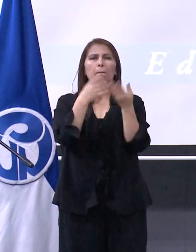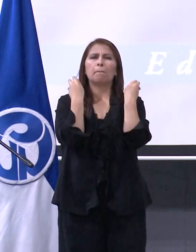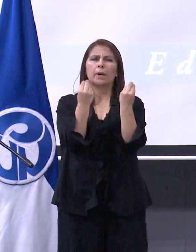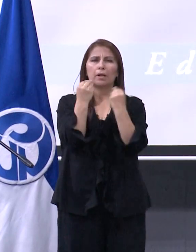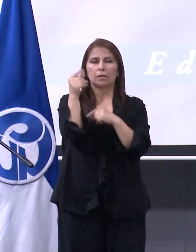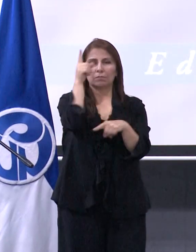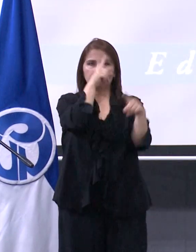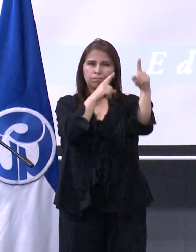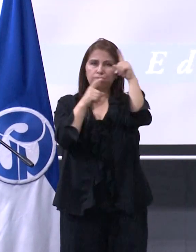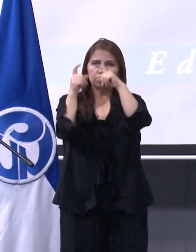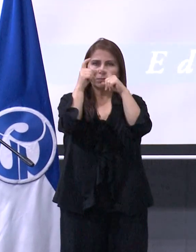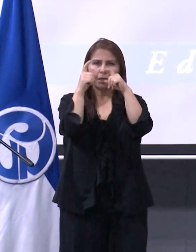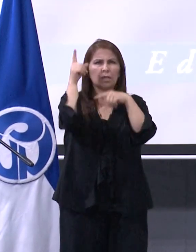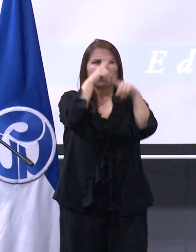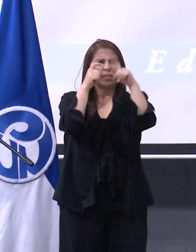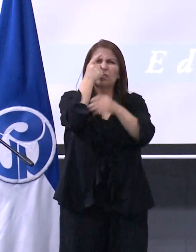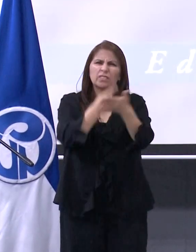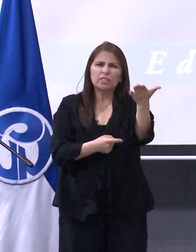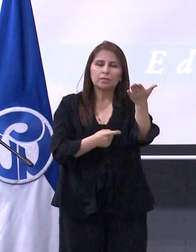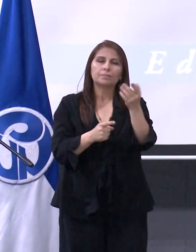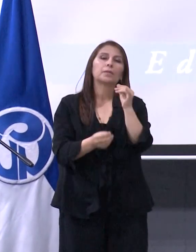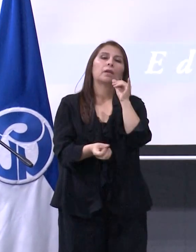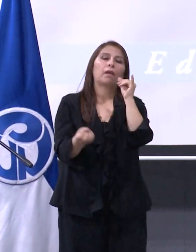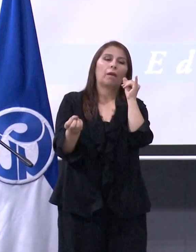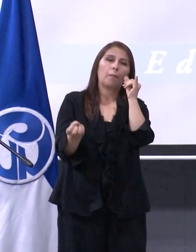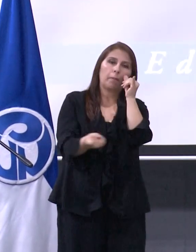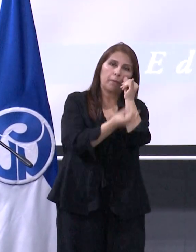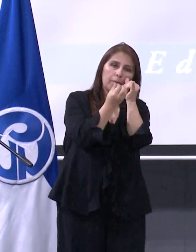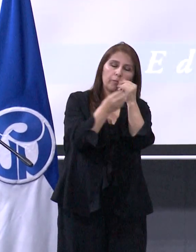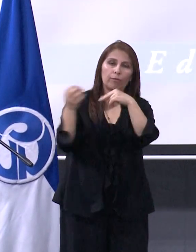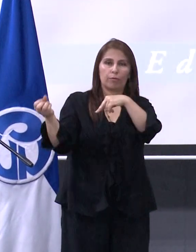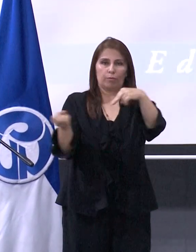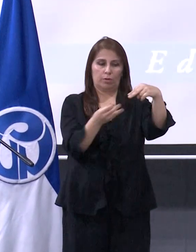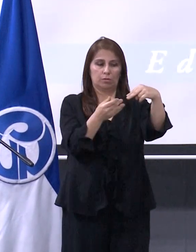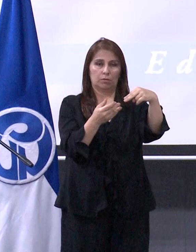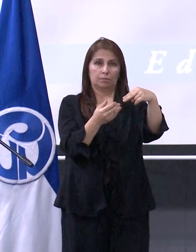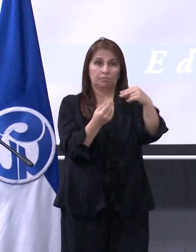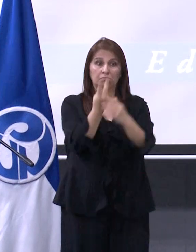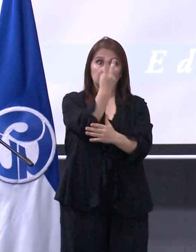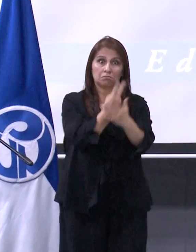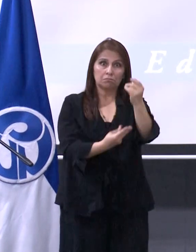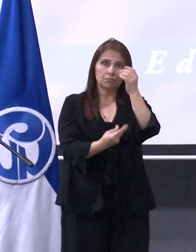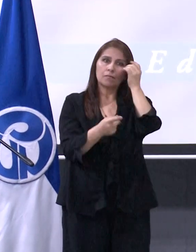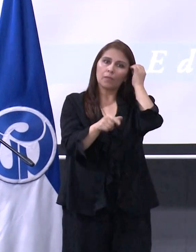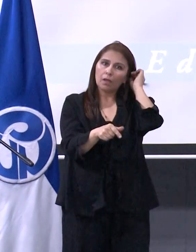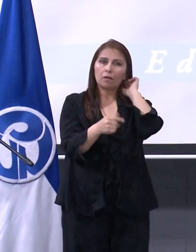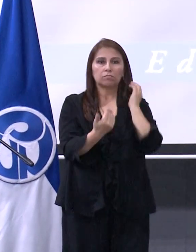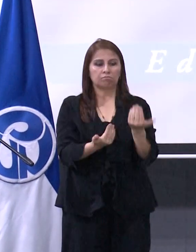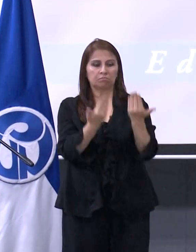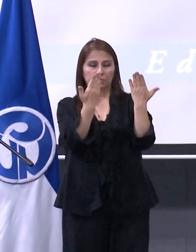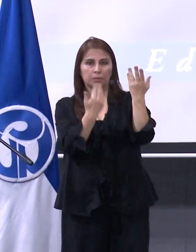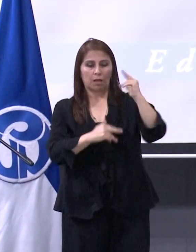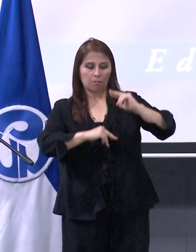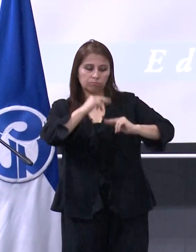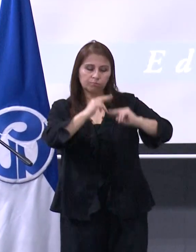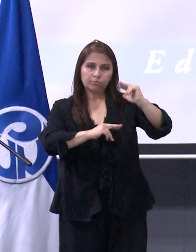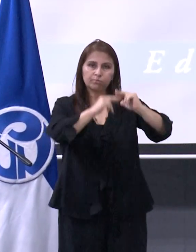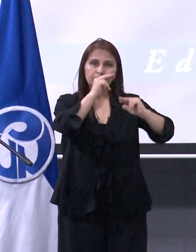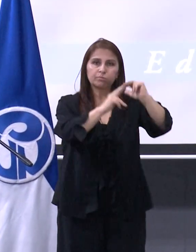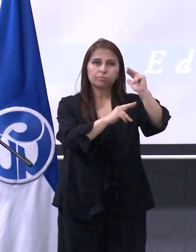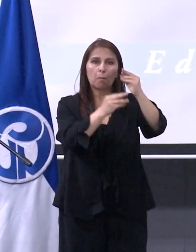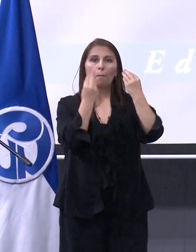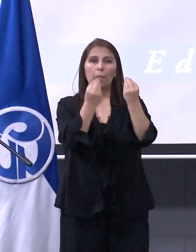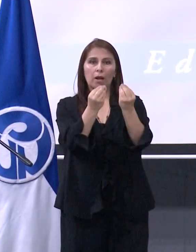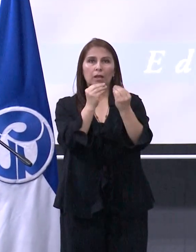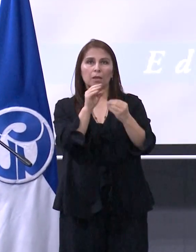la educación la pedagogía cuál sería la construcción en términos de país